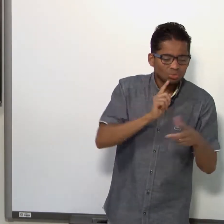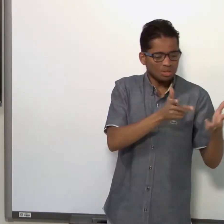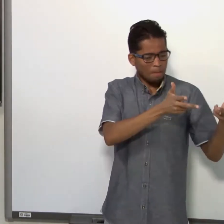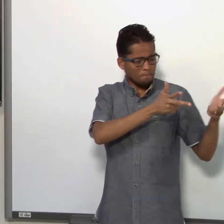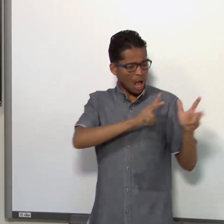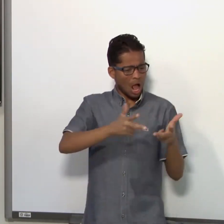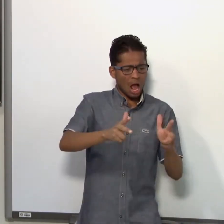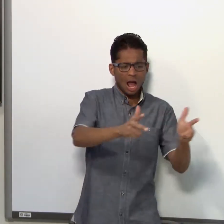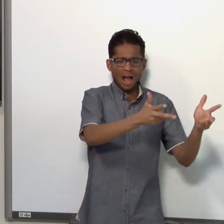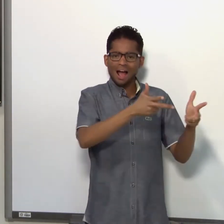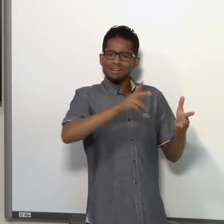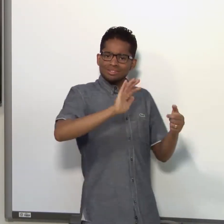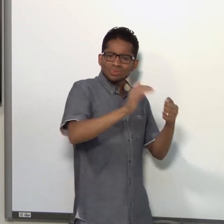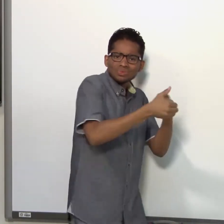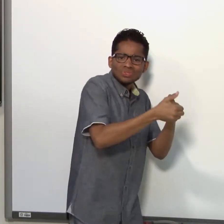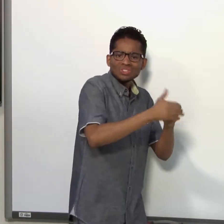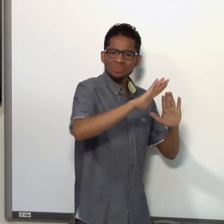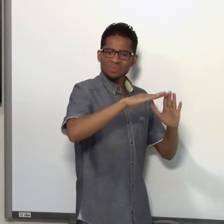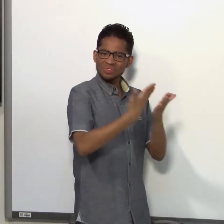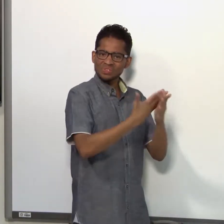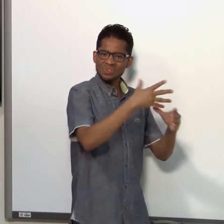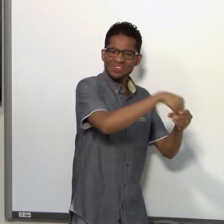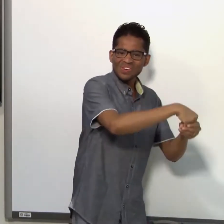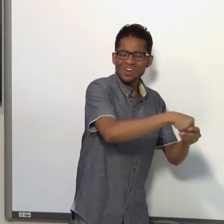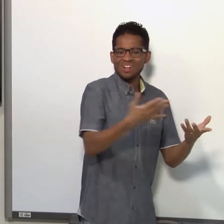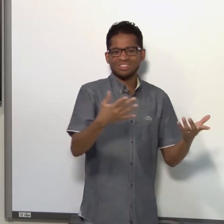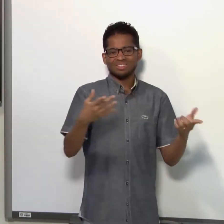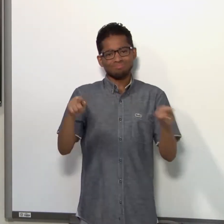grupos de surdos ali, utilizavam língua de sinais às escondidas.